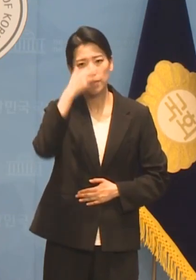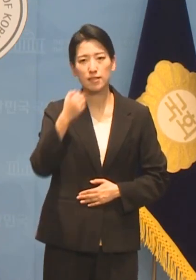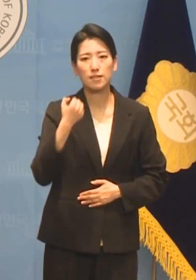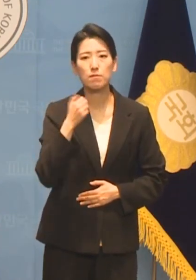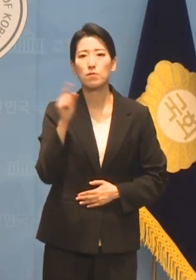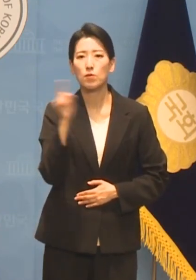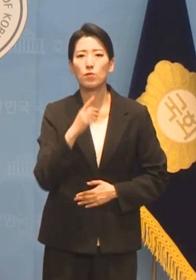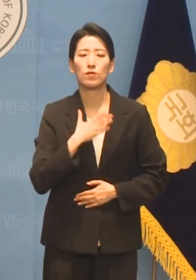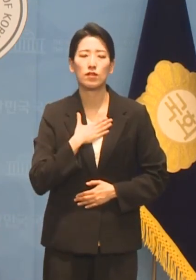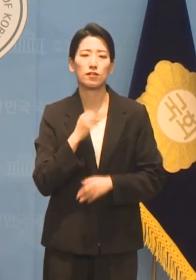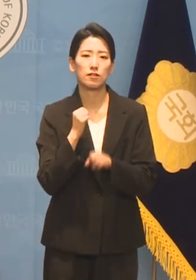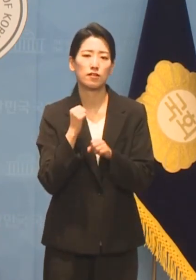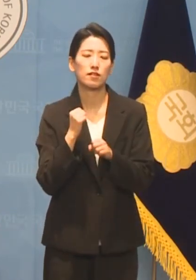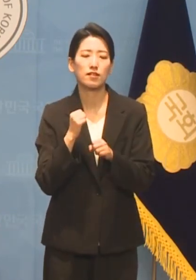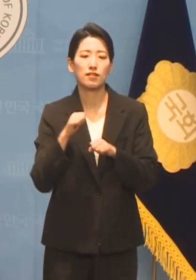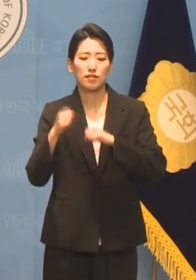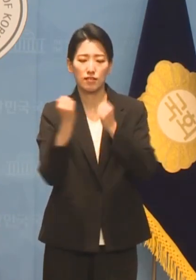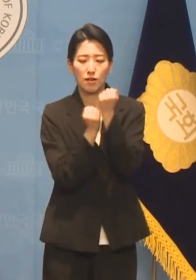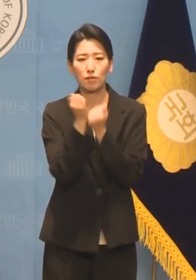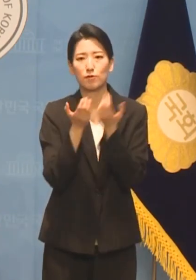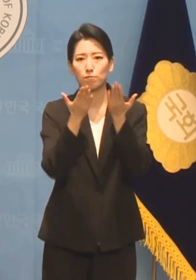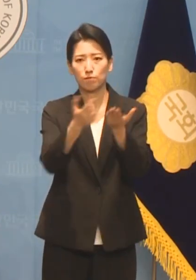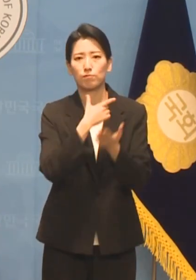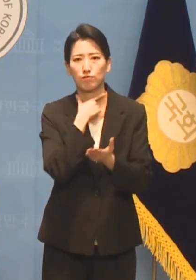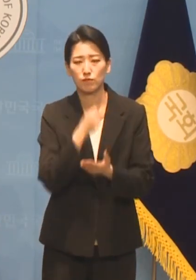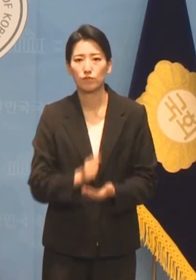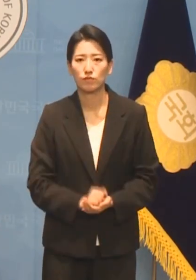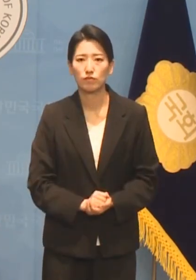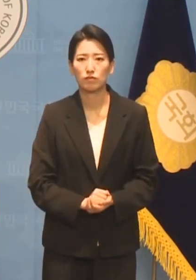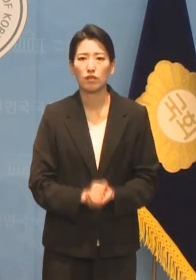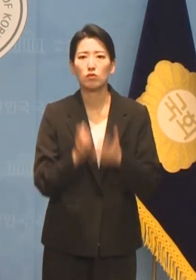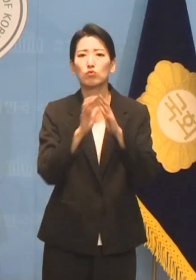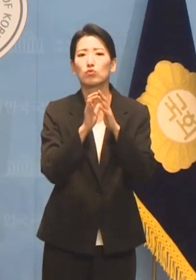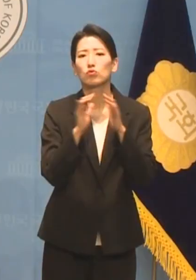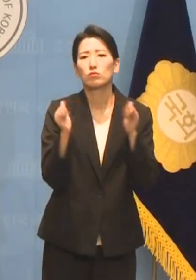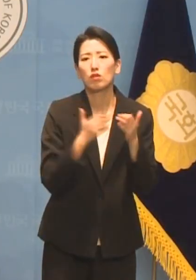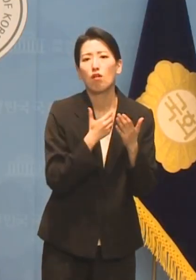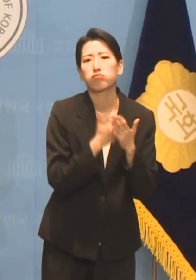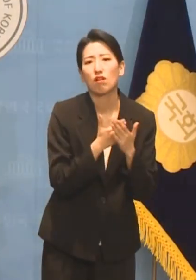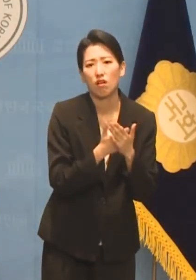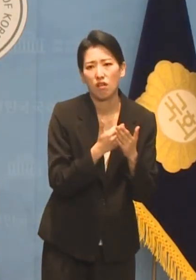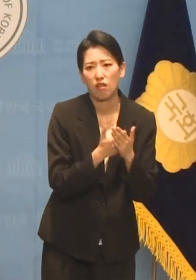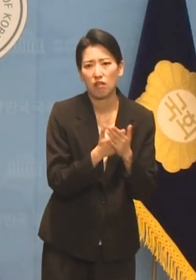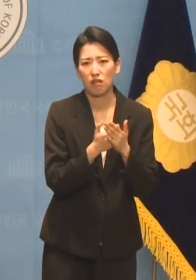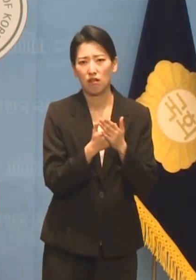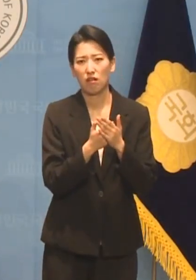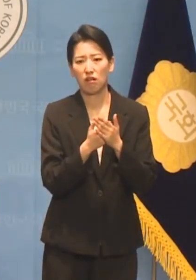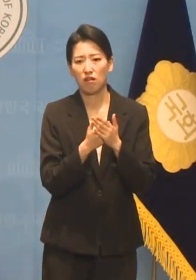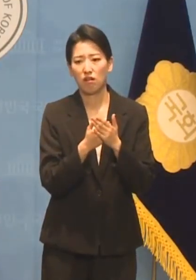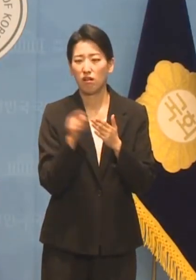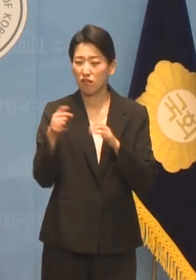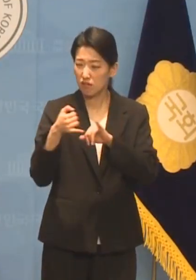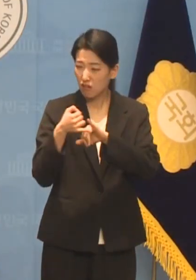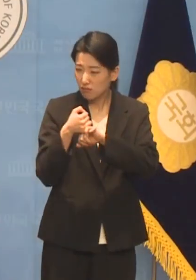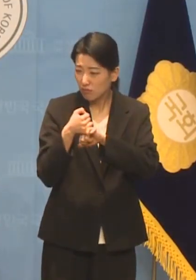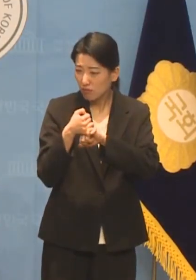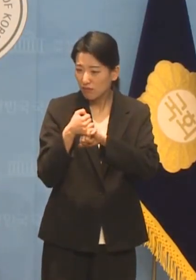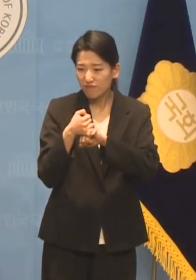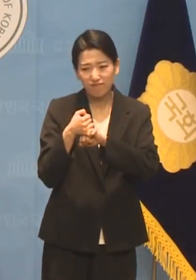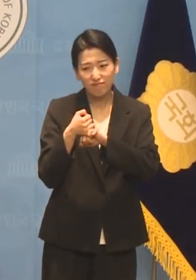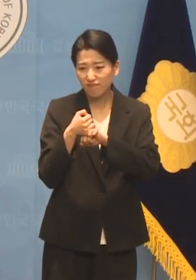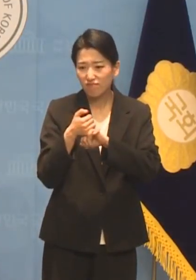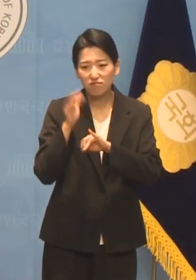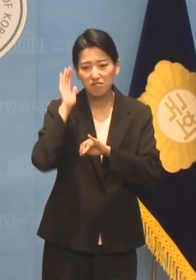합니다. 전문가들이 우려하고 국민이 불안해하는 속빈 강정 같은 약속으로는 결코 미래를 열